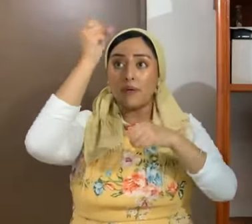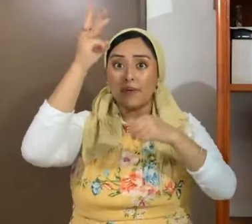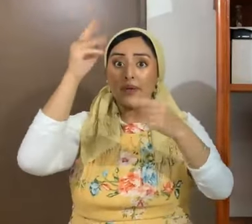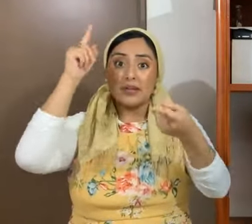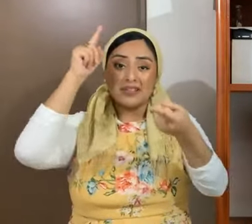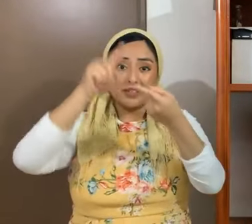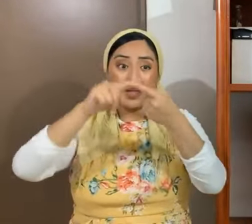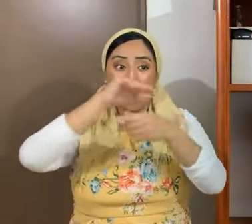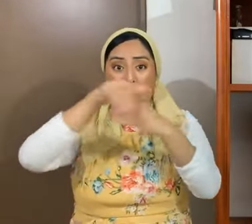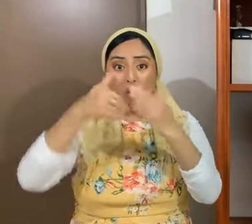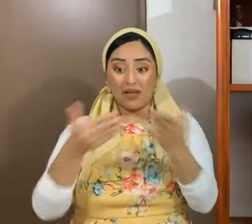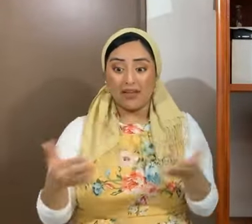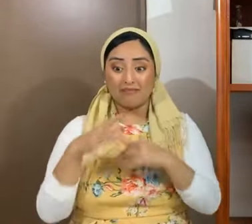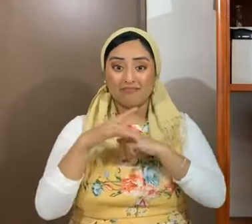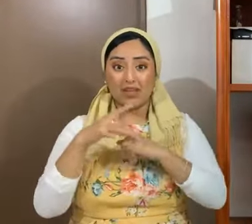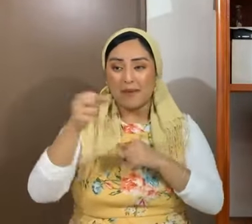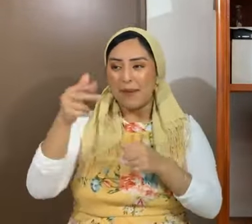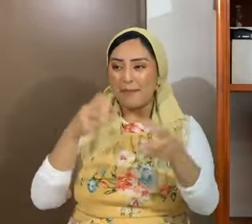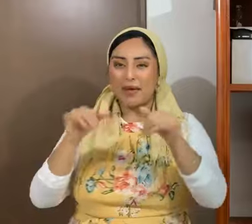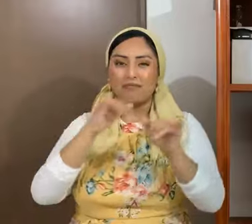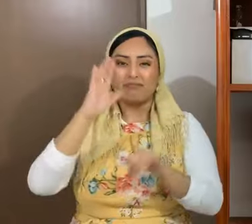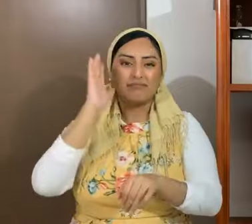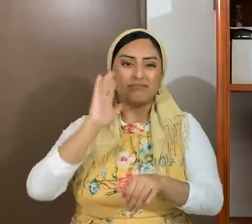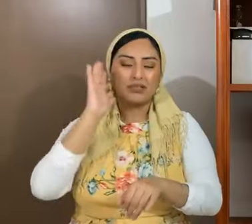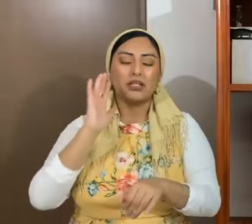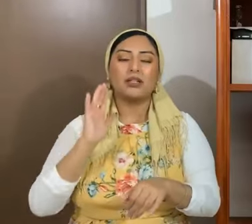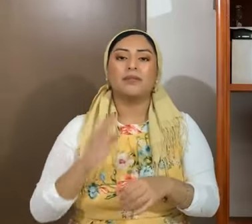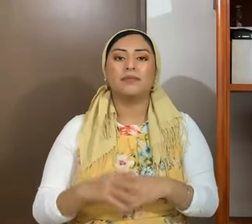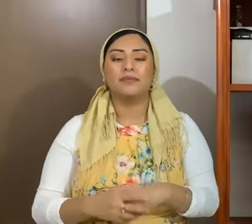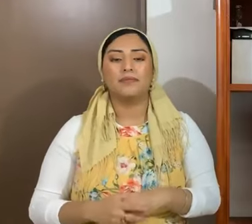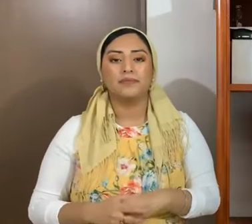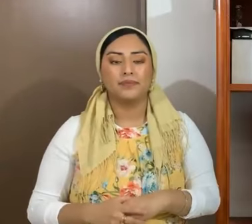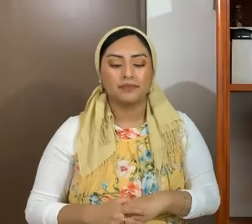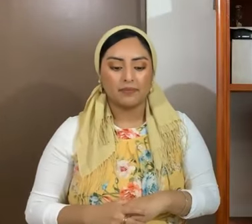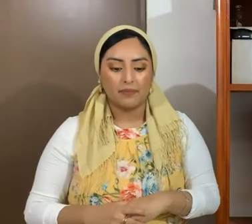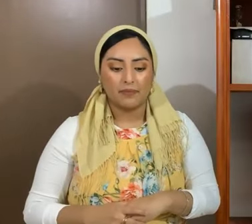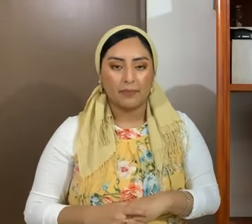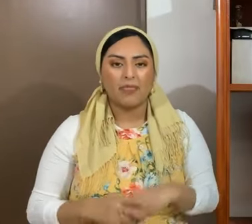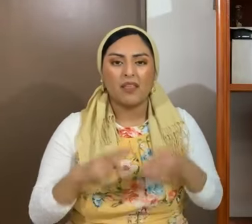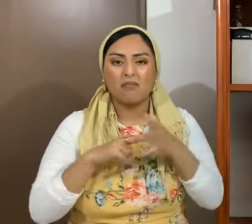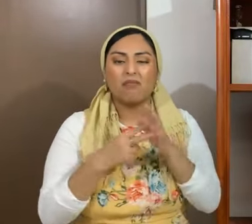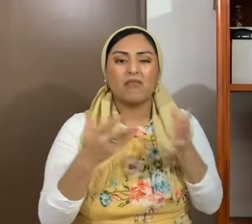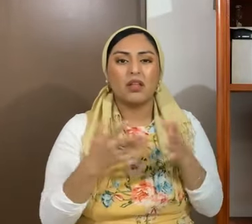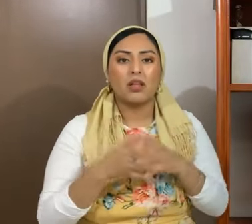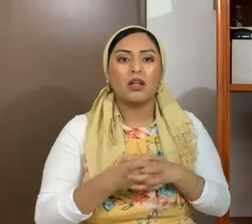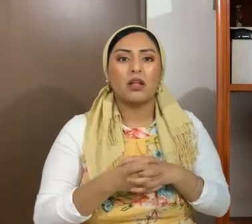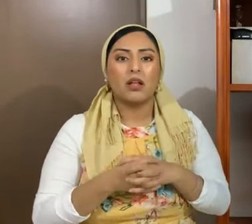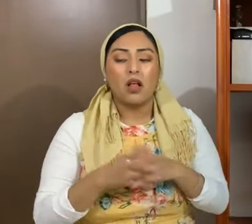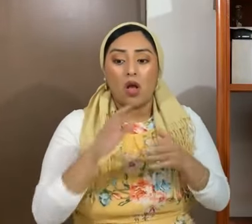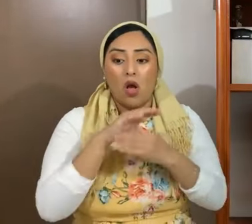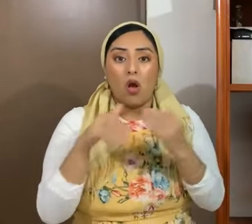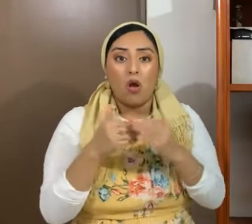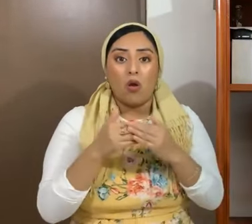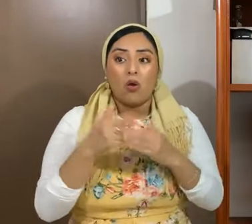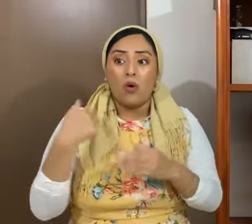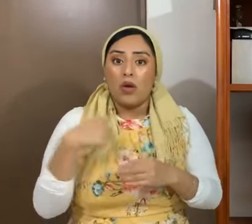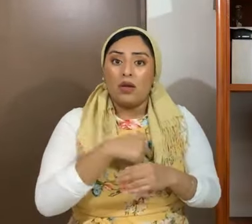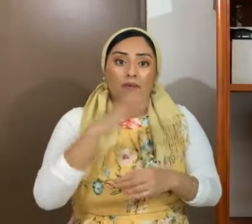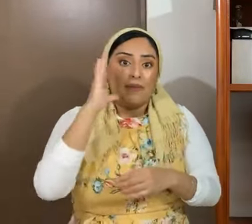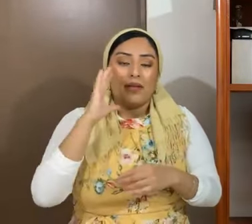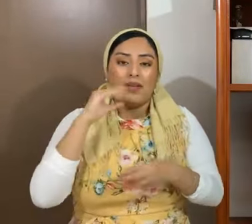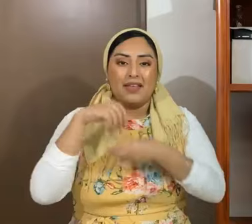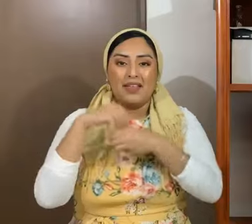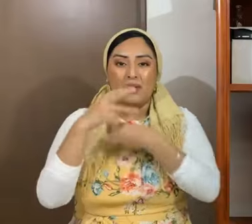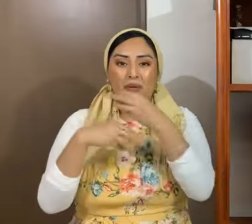HaMashiach hasta el tiempo de la restauración de todas las cosas que habló por boca de sus santos profetas. ¿Qué quiere decir? Que de todos los que estábamos en el